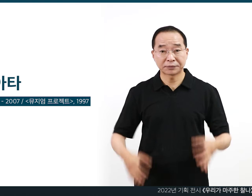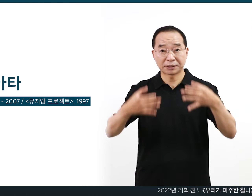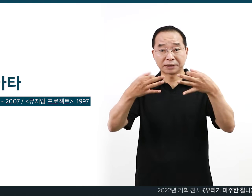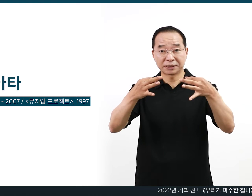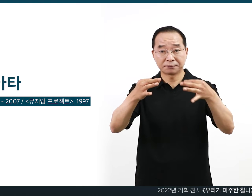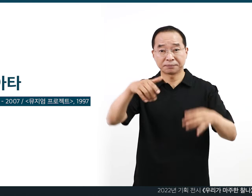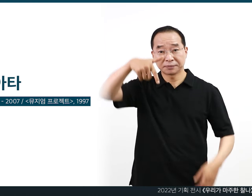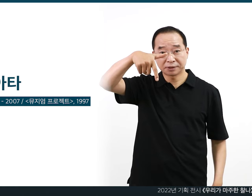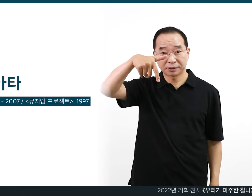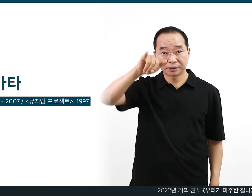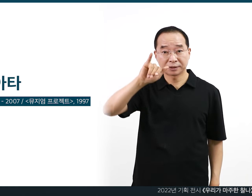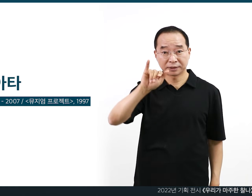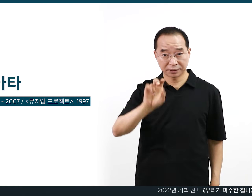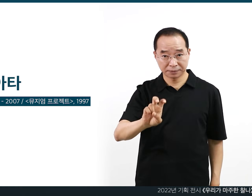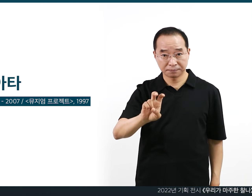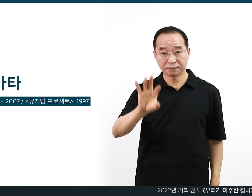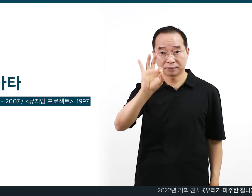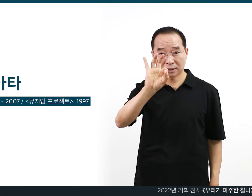김아타.